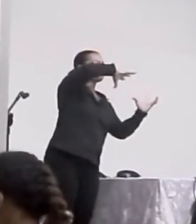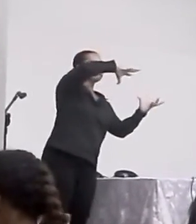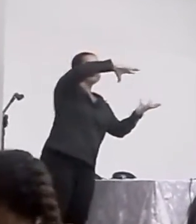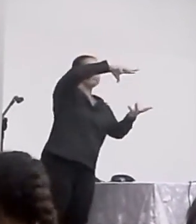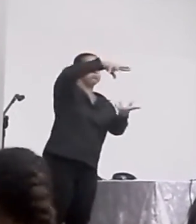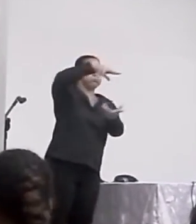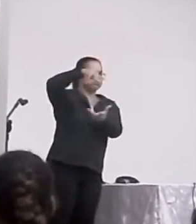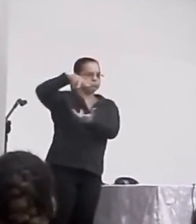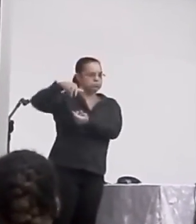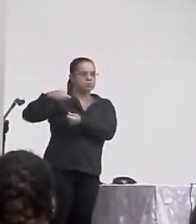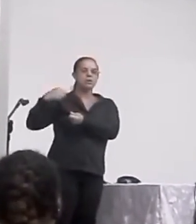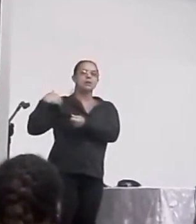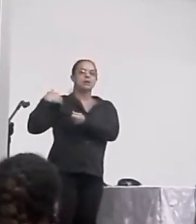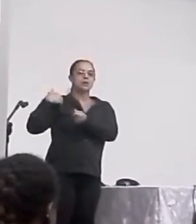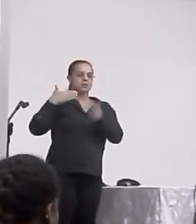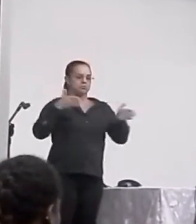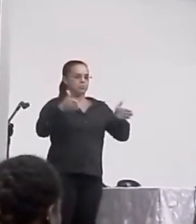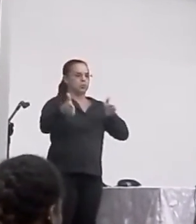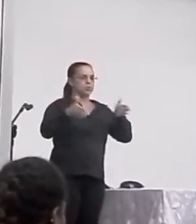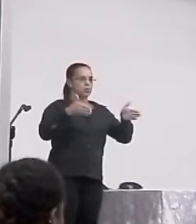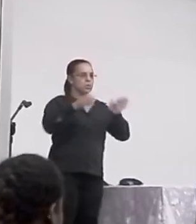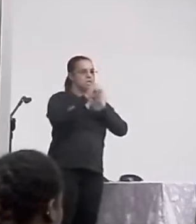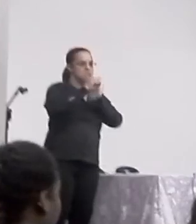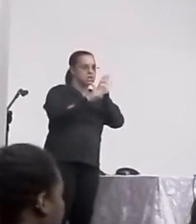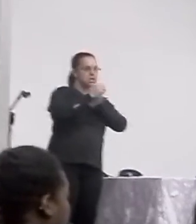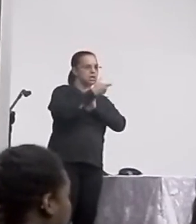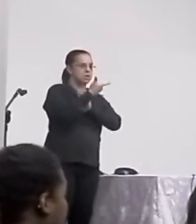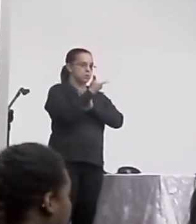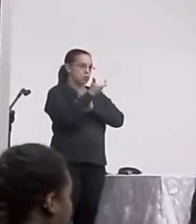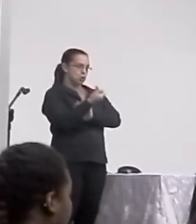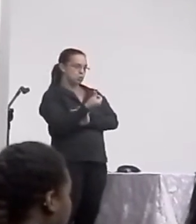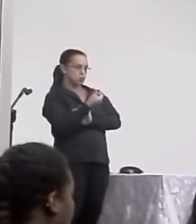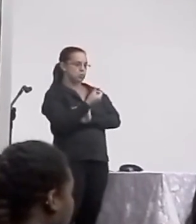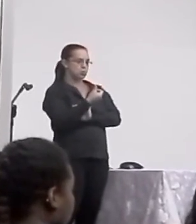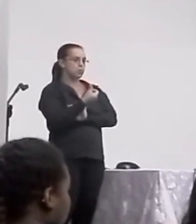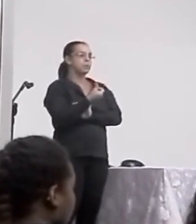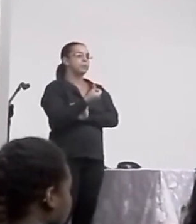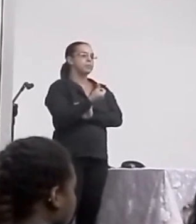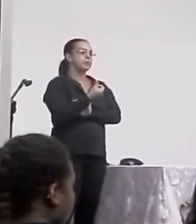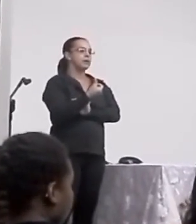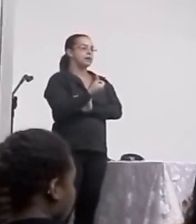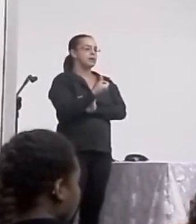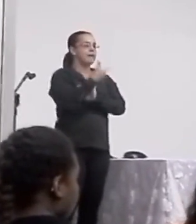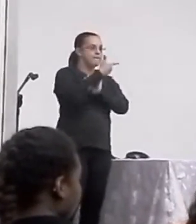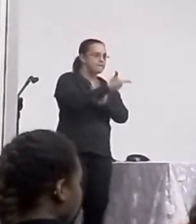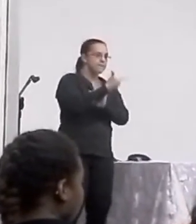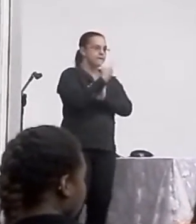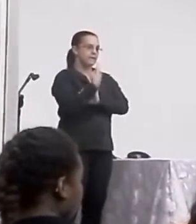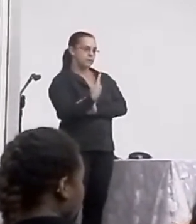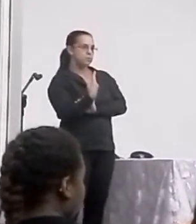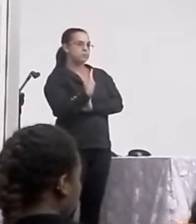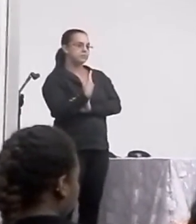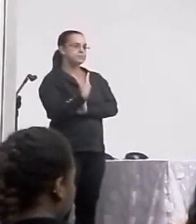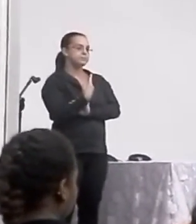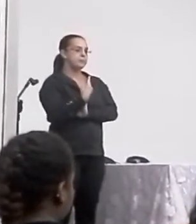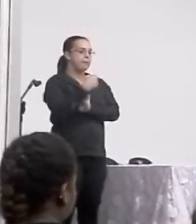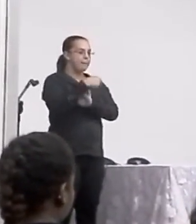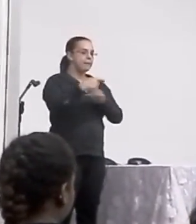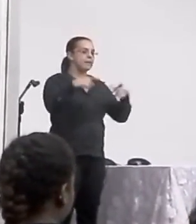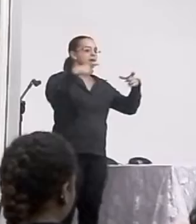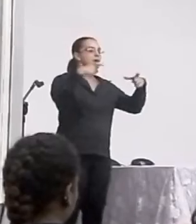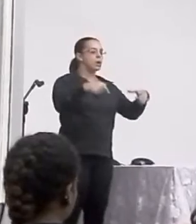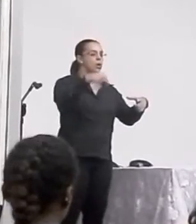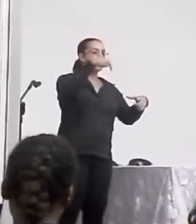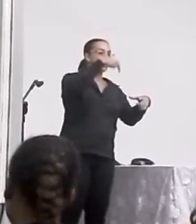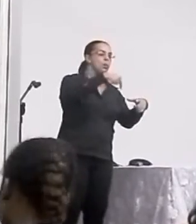das primeiras décadas do século XXI. Mas que importante existir um lugar, onde no Brasil, até aquela pergunta